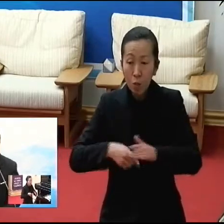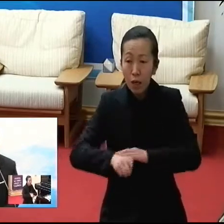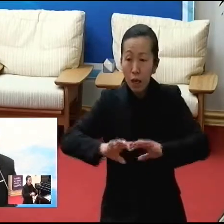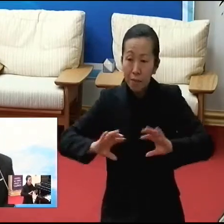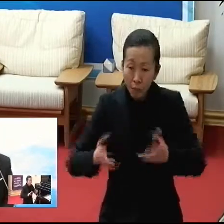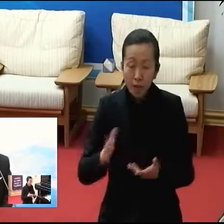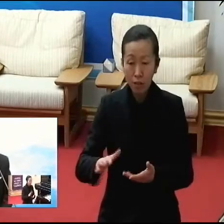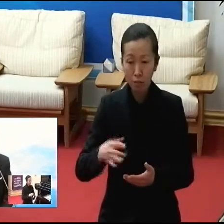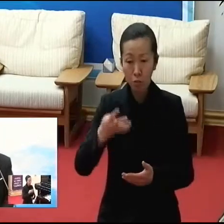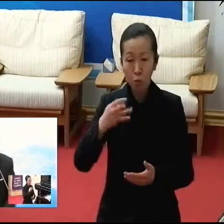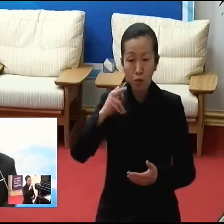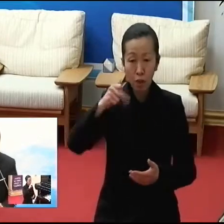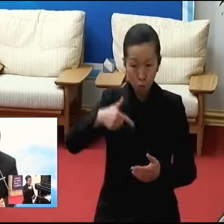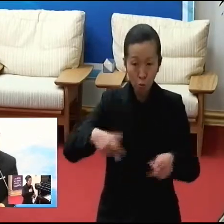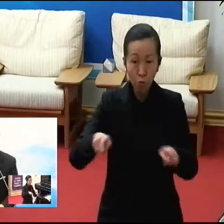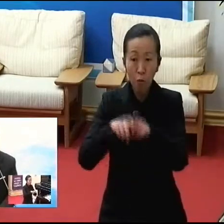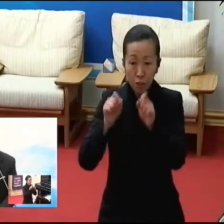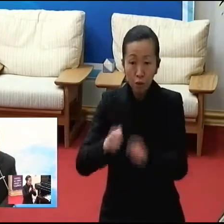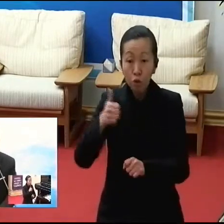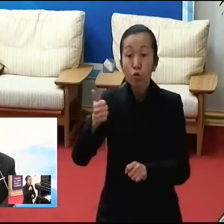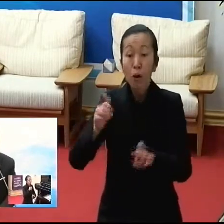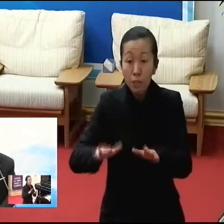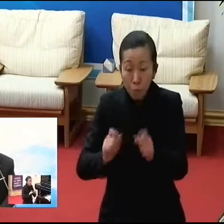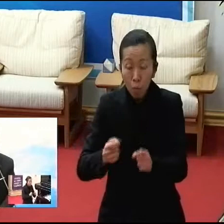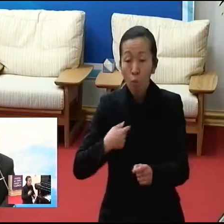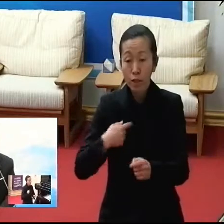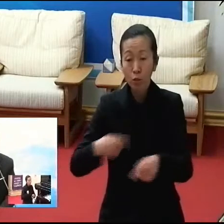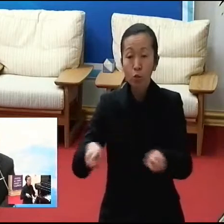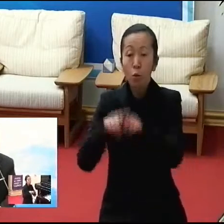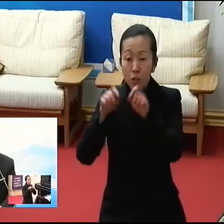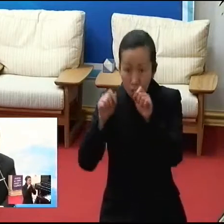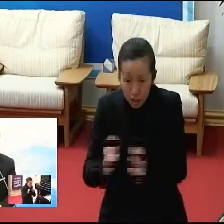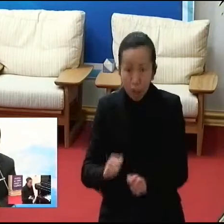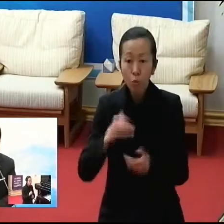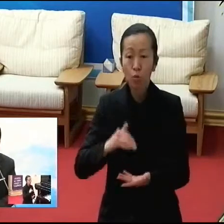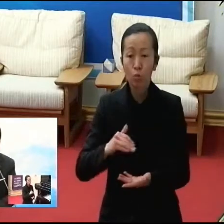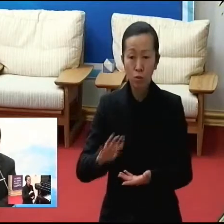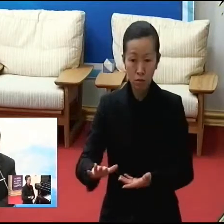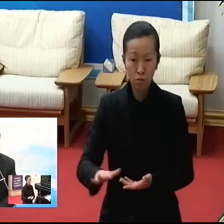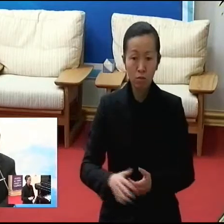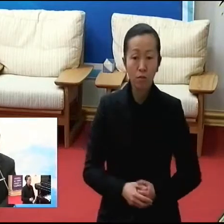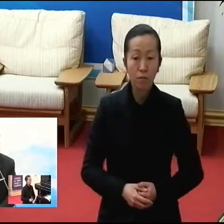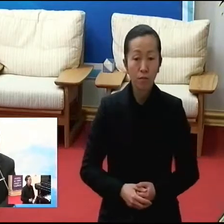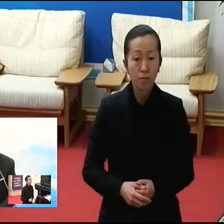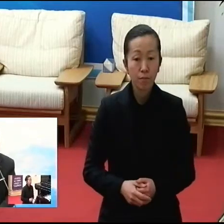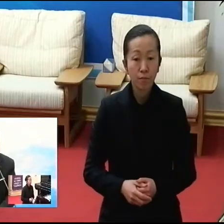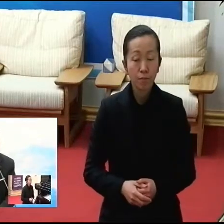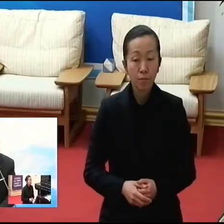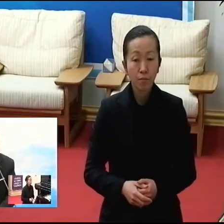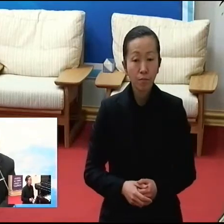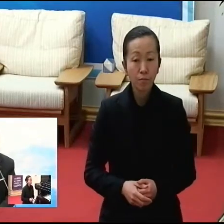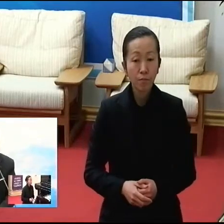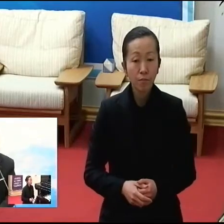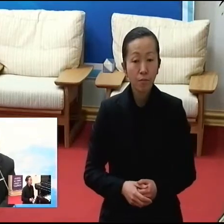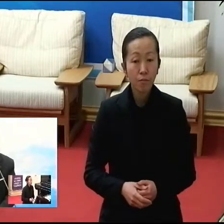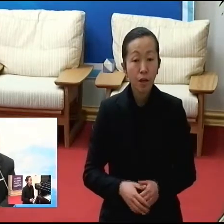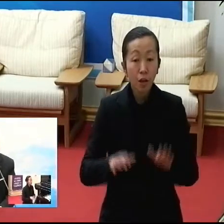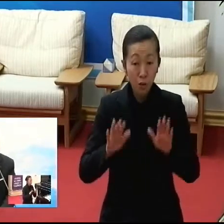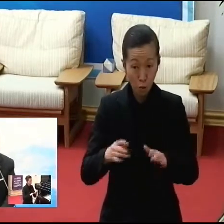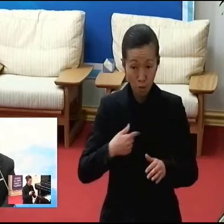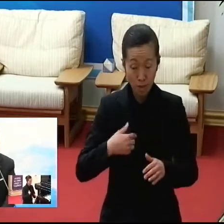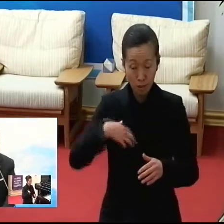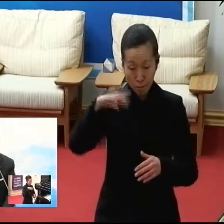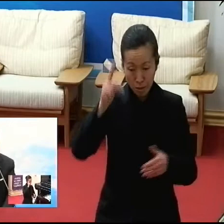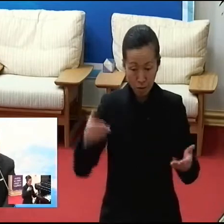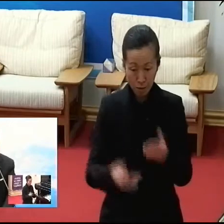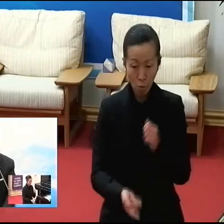ことです。 자, 오늘 나에게 역사하심을 믿고 하나님 앞에 예배하다가 하나님의 큰 증거 있는 예배가 되기를 바랍니다. 今日私に